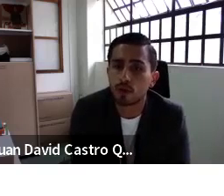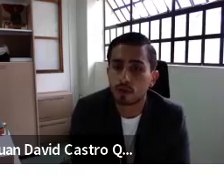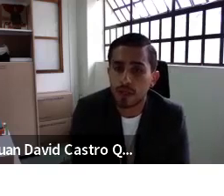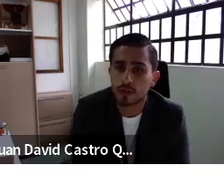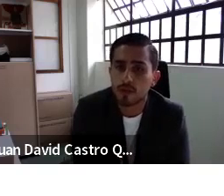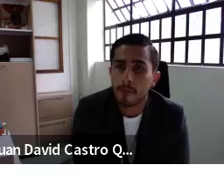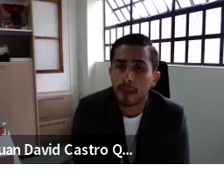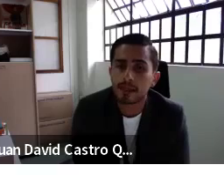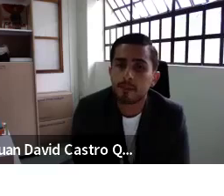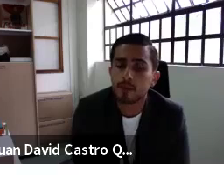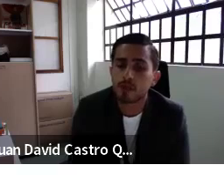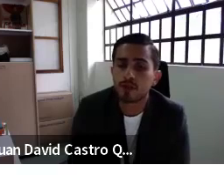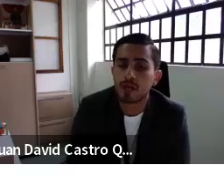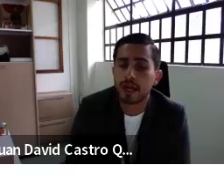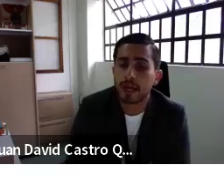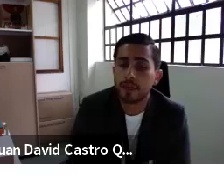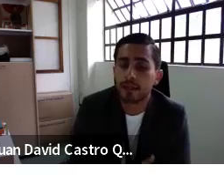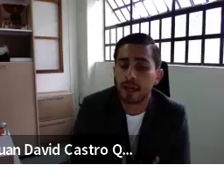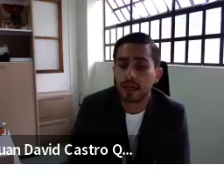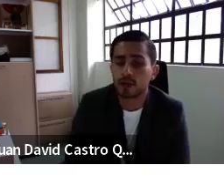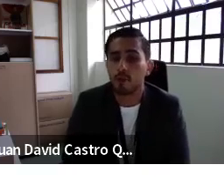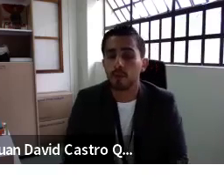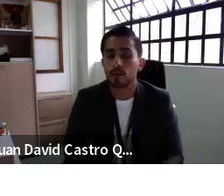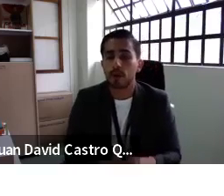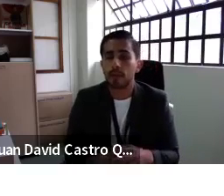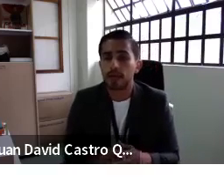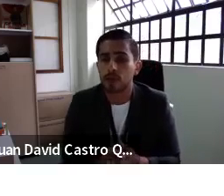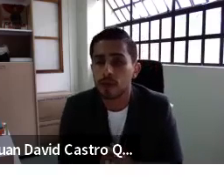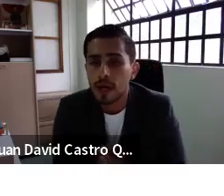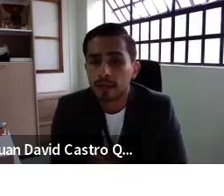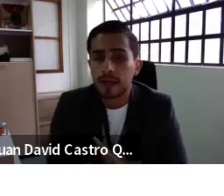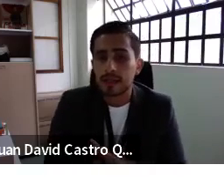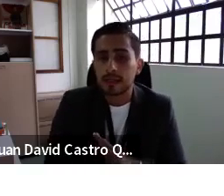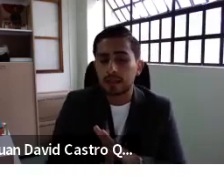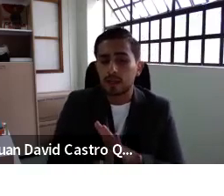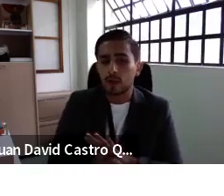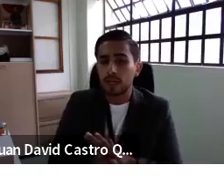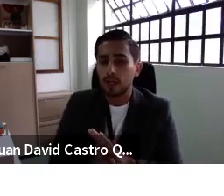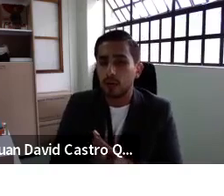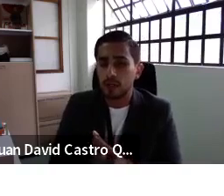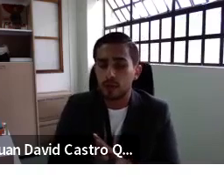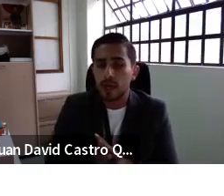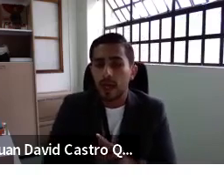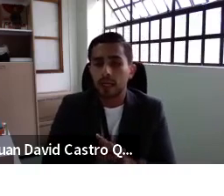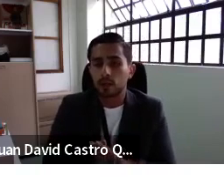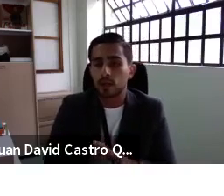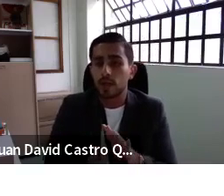contextos. Este proceso se genera mediante la generación, producción, aplicación de la ciencia, la tecnología y la innovación en entornos de